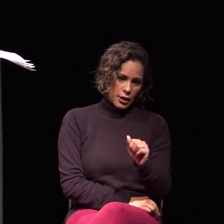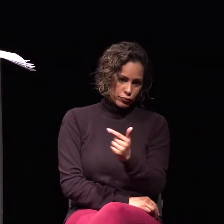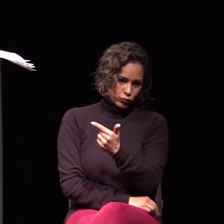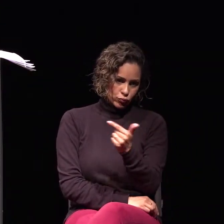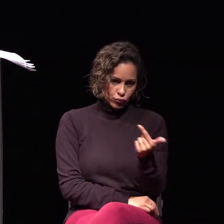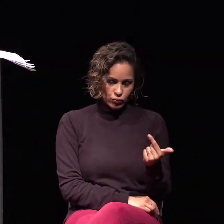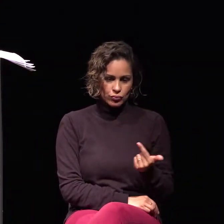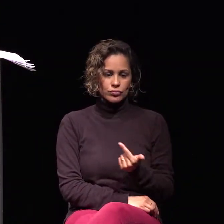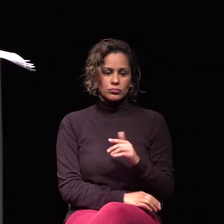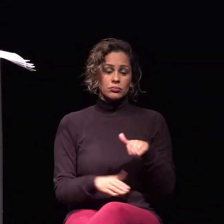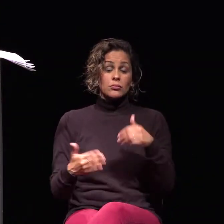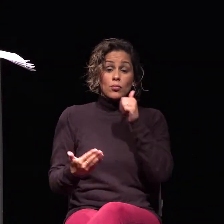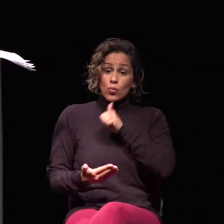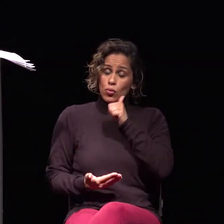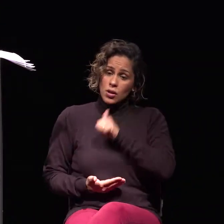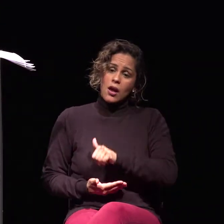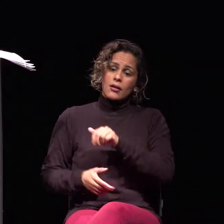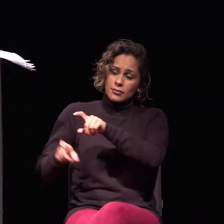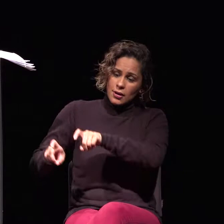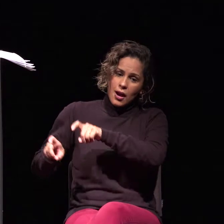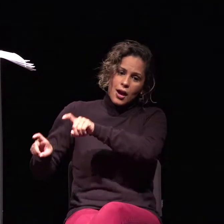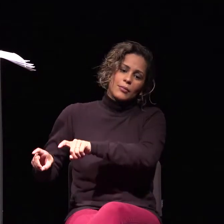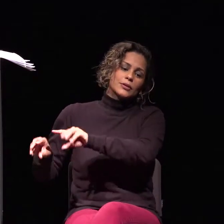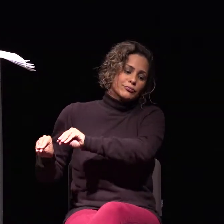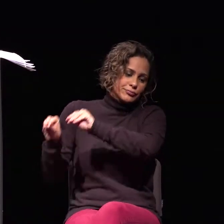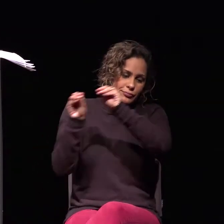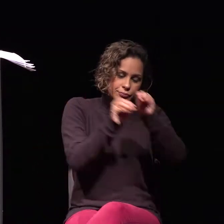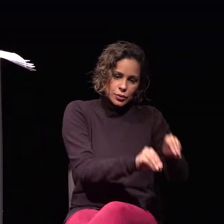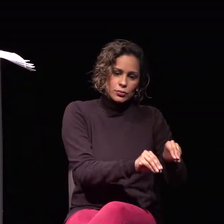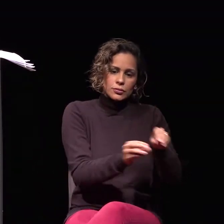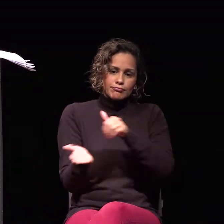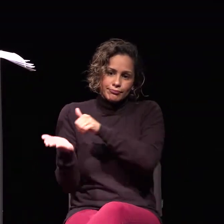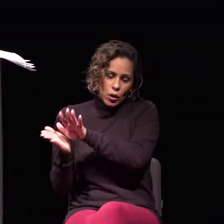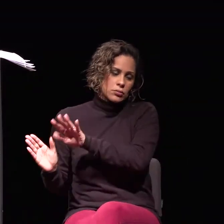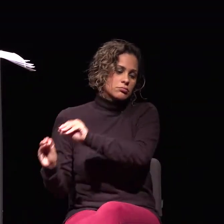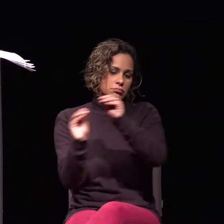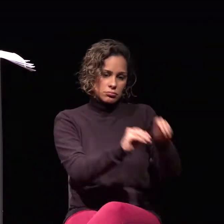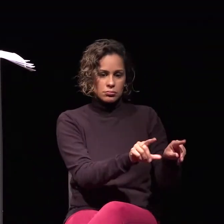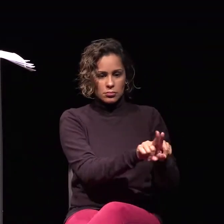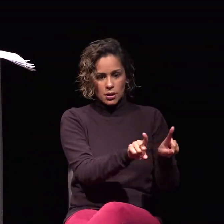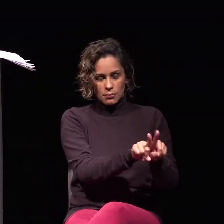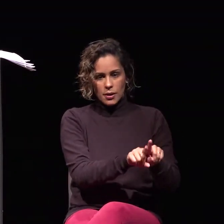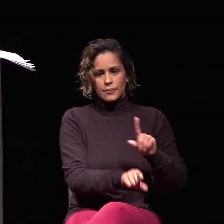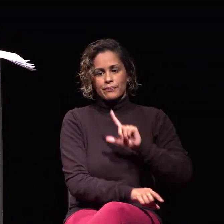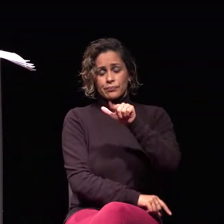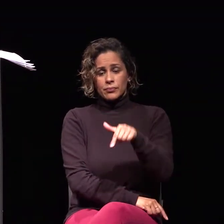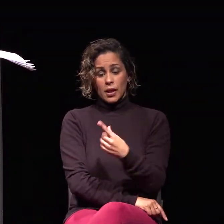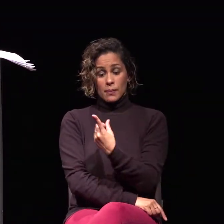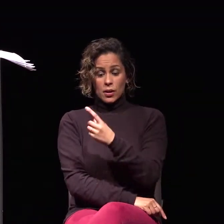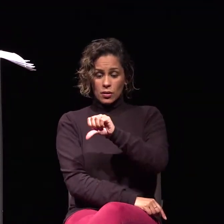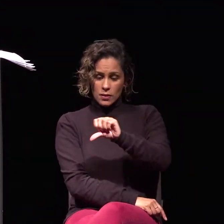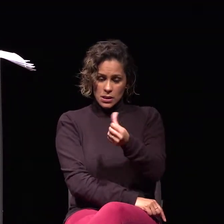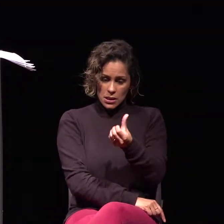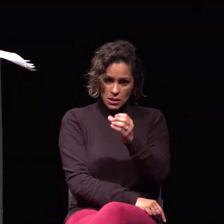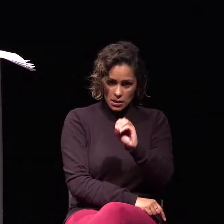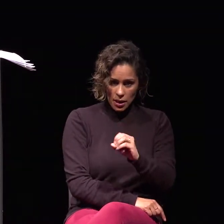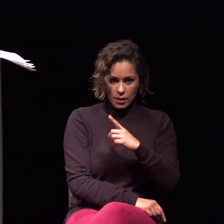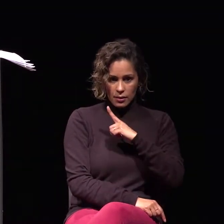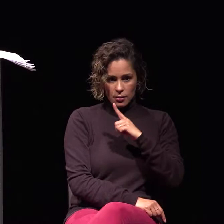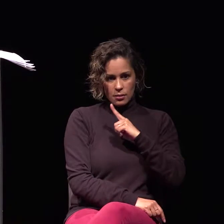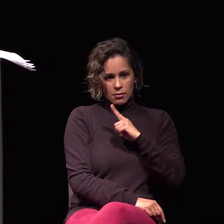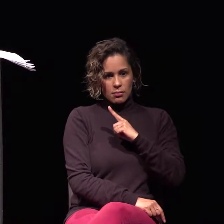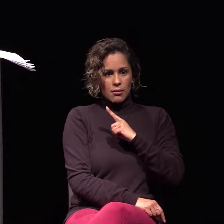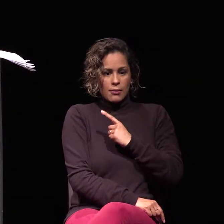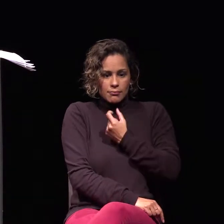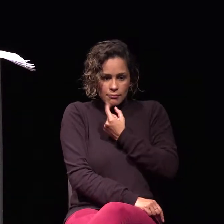para a cidade. Tem a pílula anticoncepcional, que é descoberta em 1960, que as mulheres começam